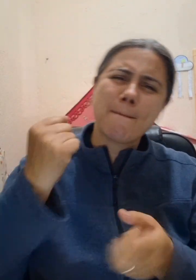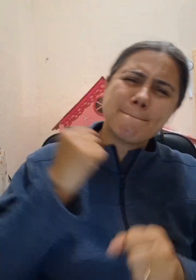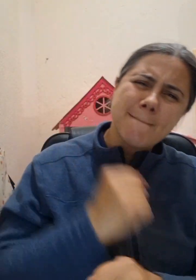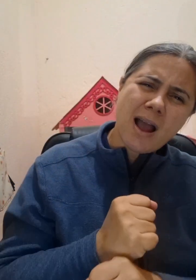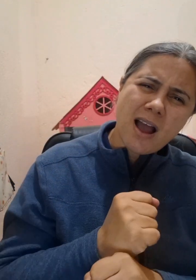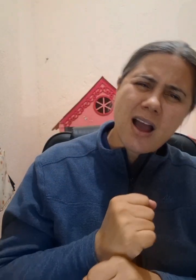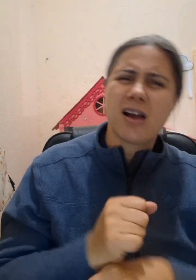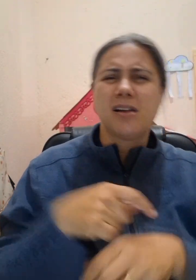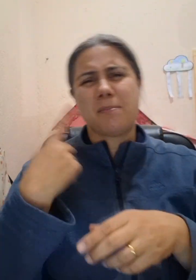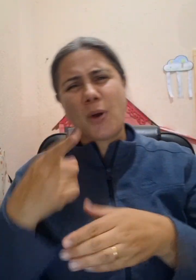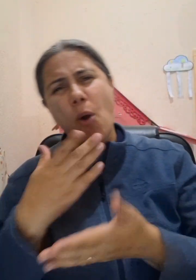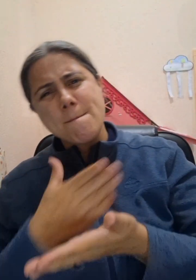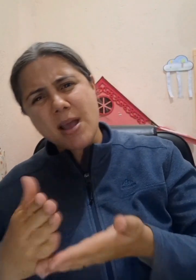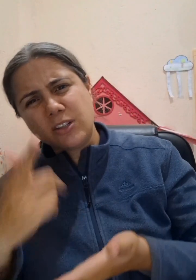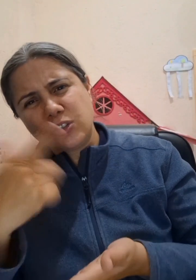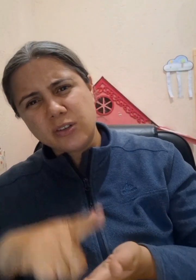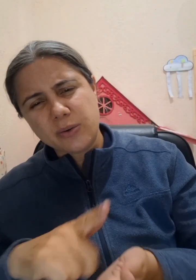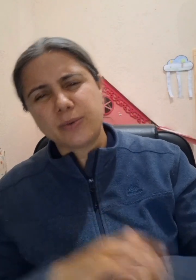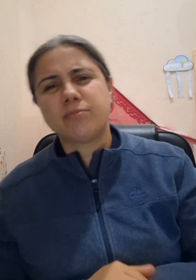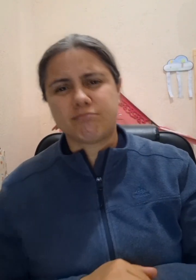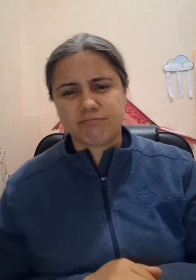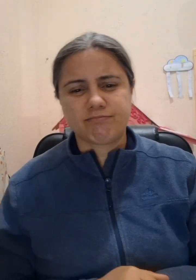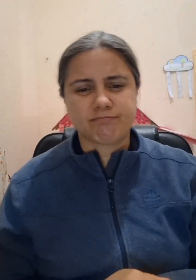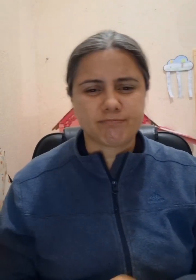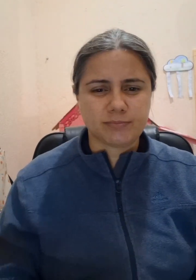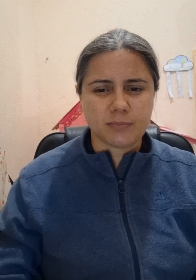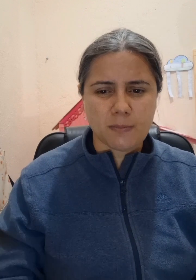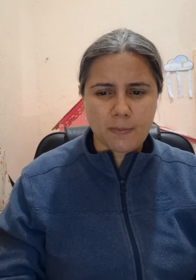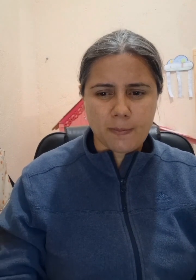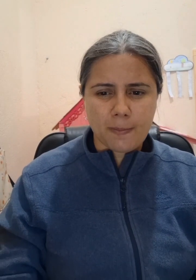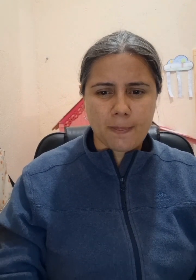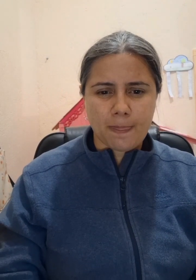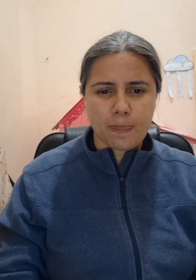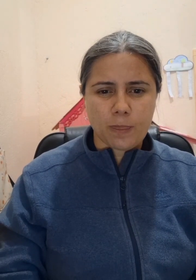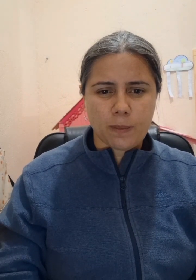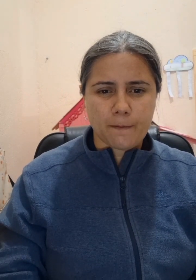As pessoas começam, param, depois começam de novo.